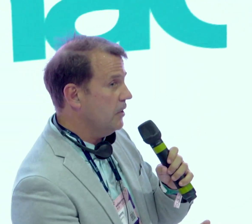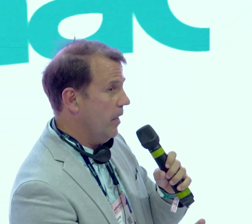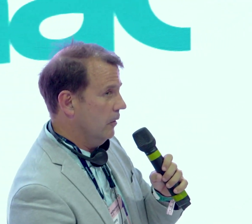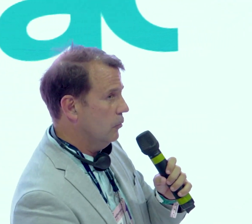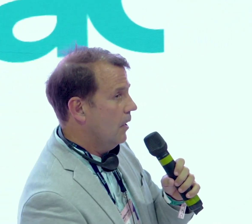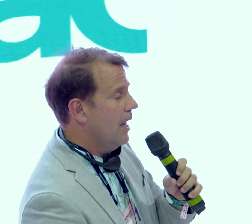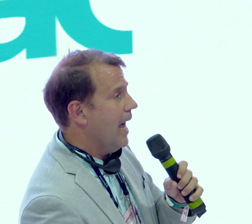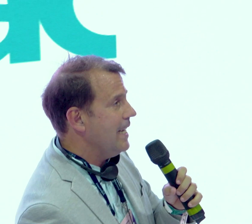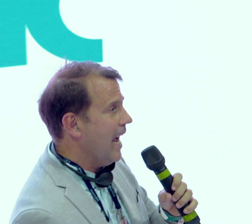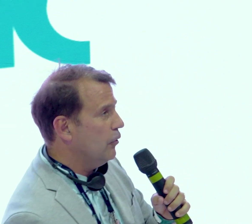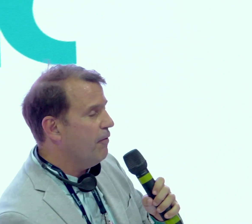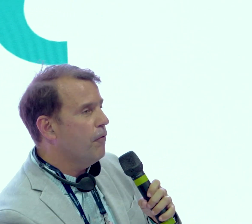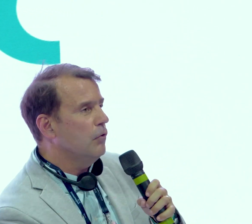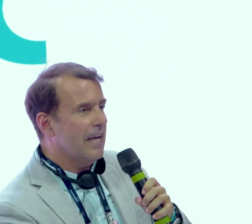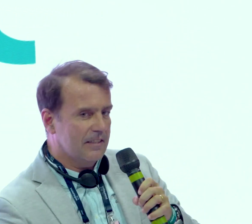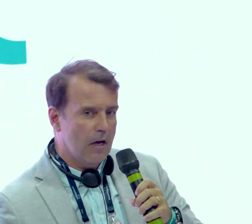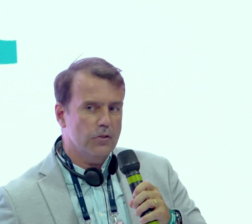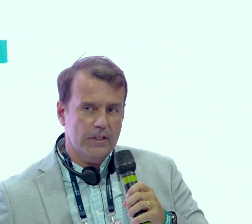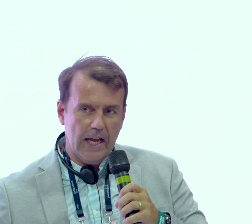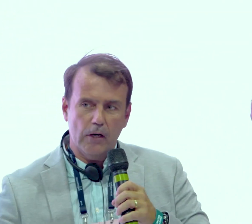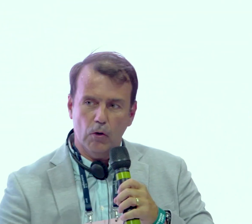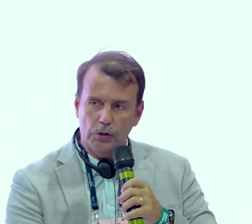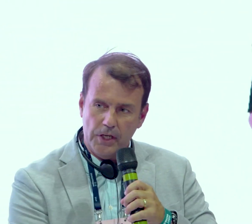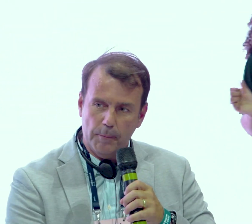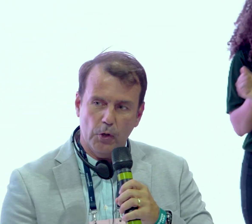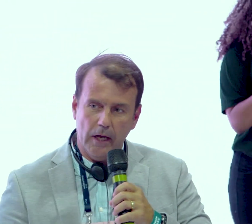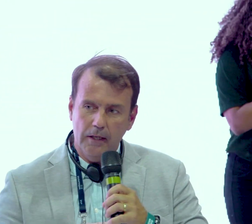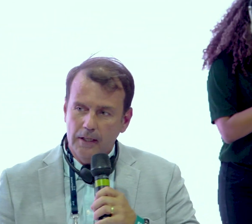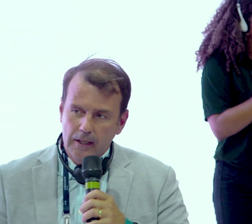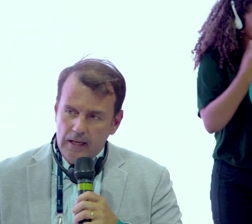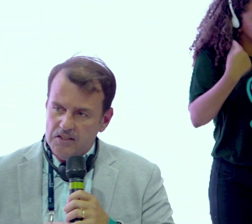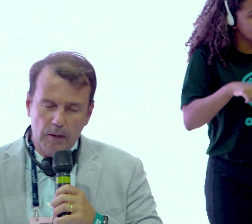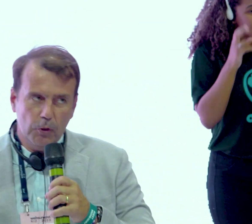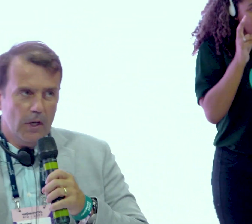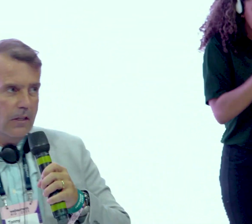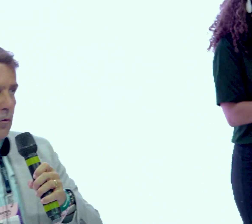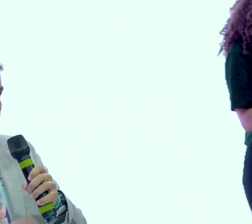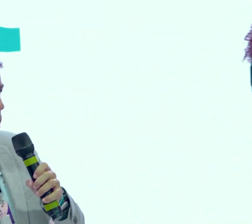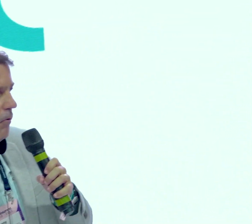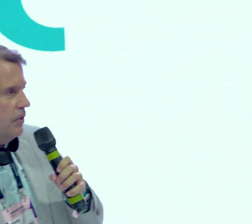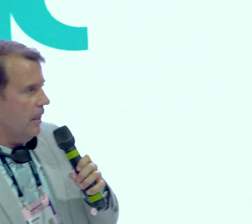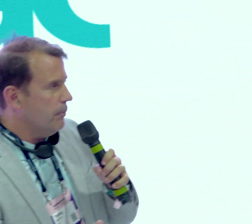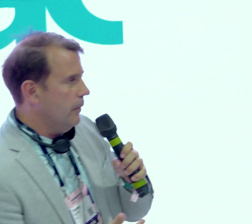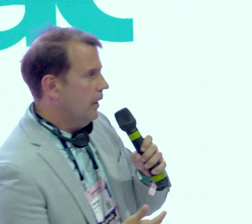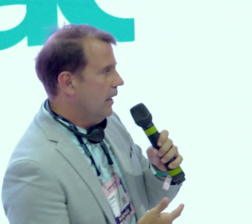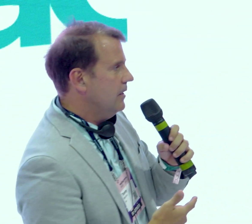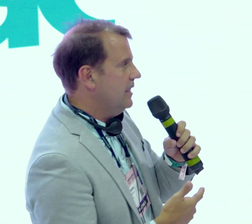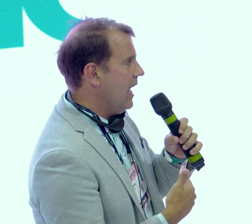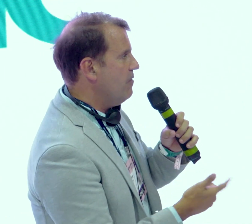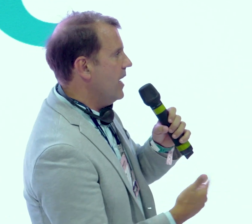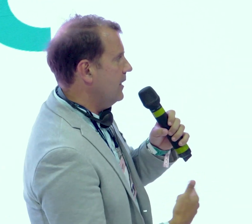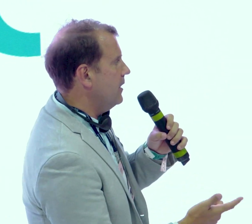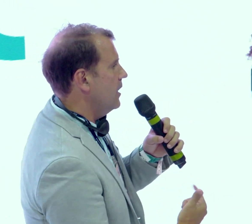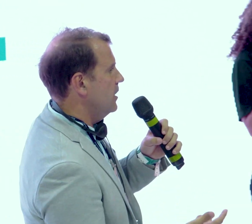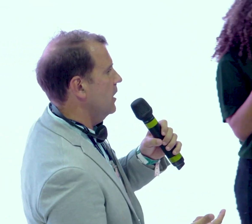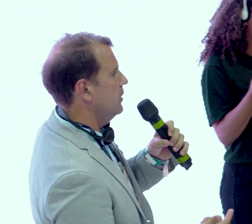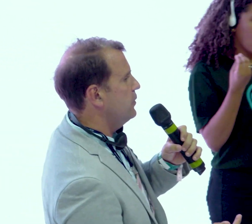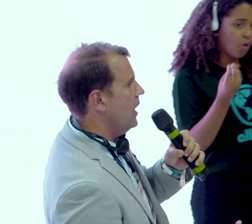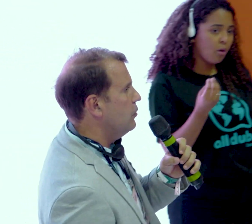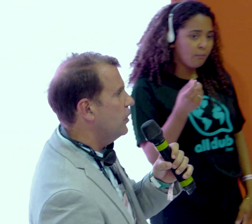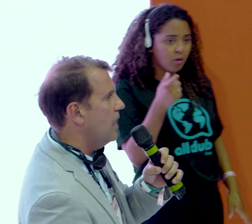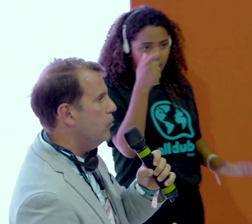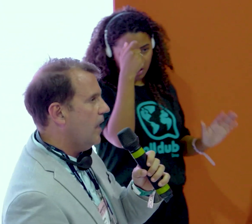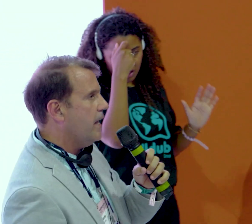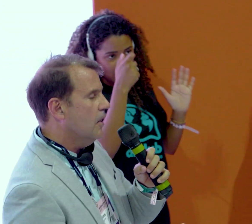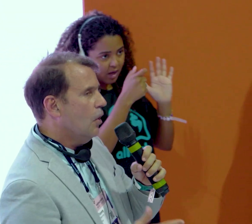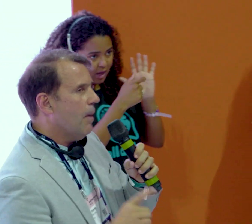esse conhecimento, aliado à fundação de tecnologia, porque, exemplo, não tem como você se alavancar da inteligência